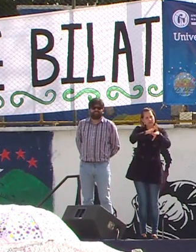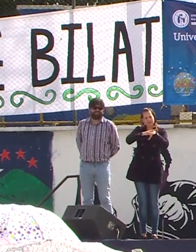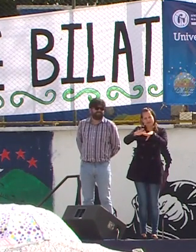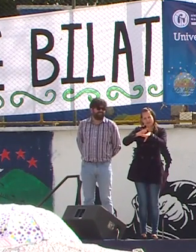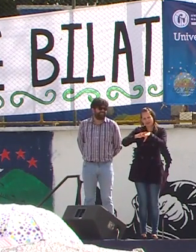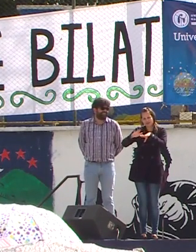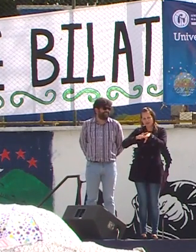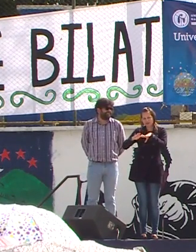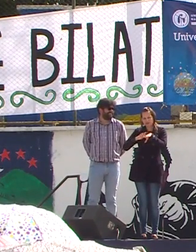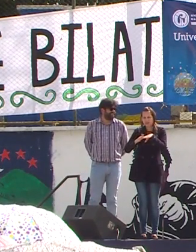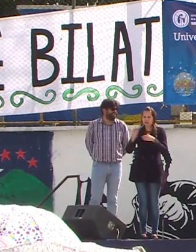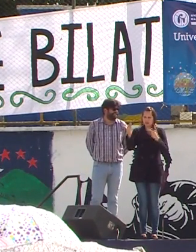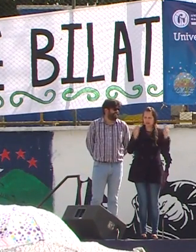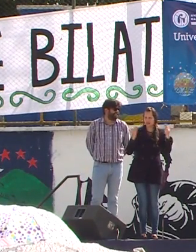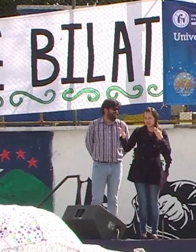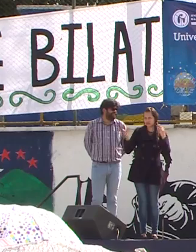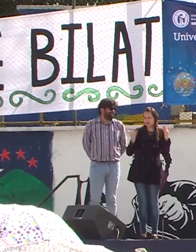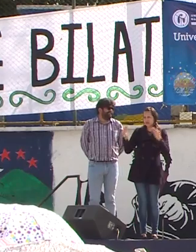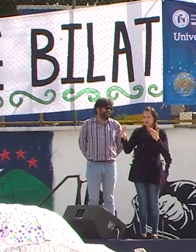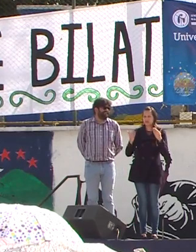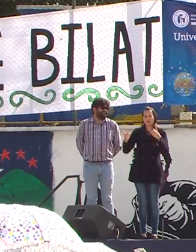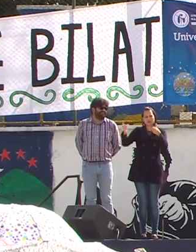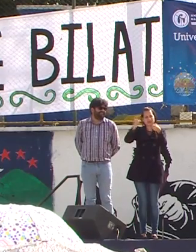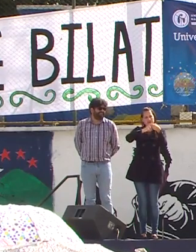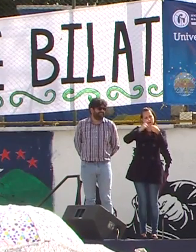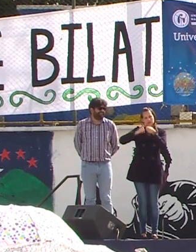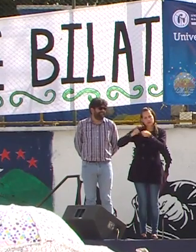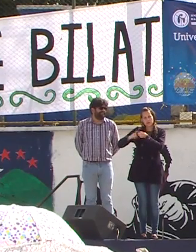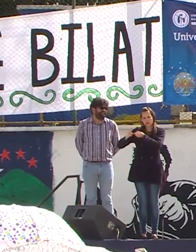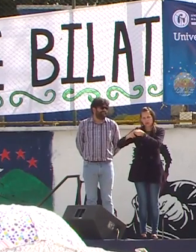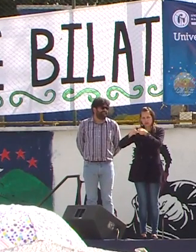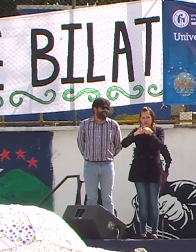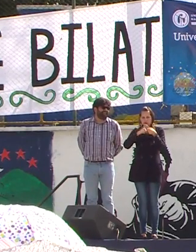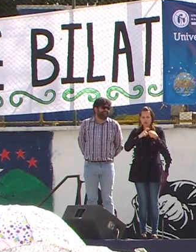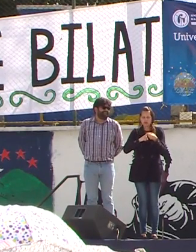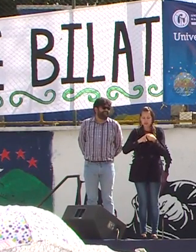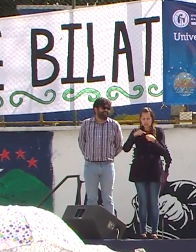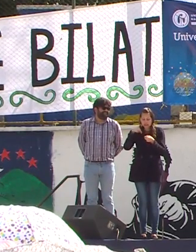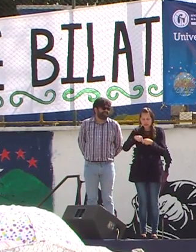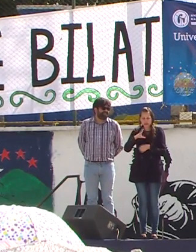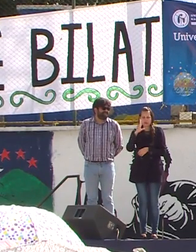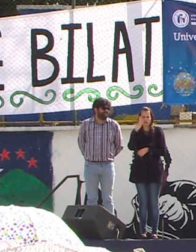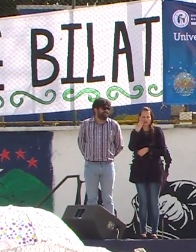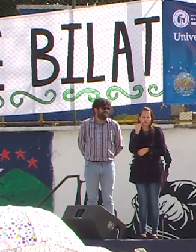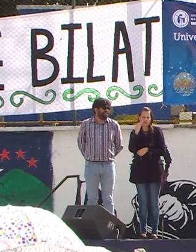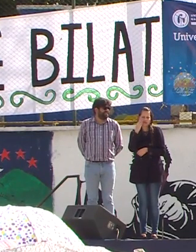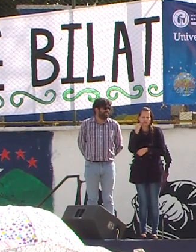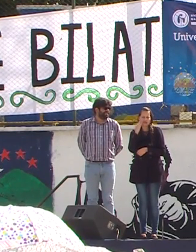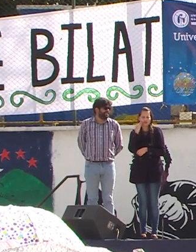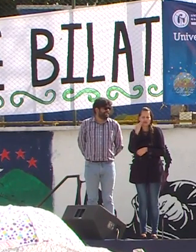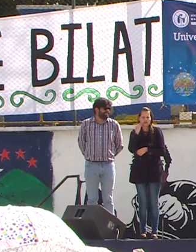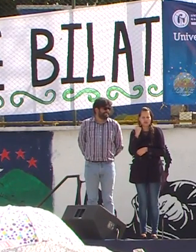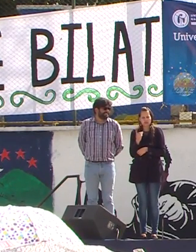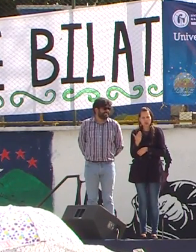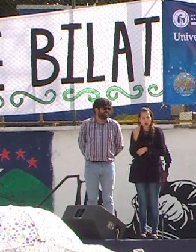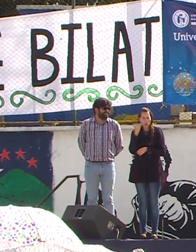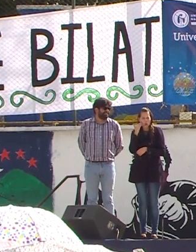estudiantes para que se vinculen masivamente a esta experiencia a partir